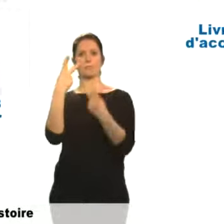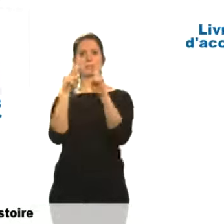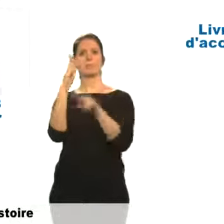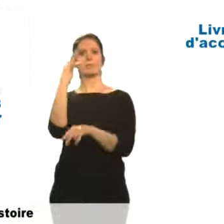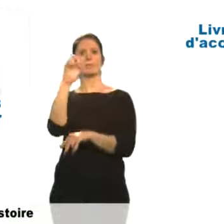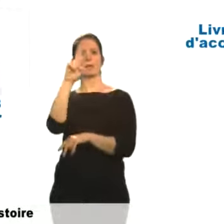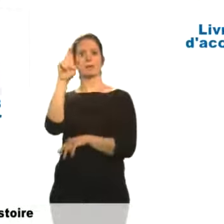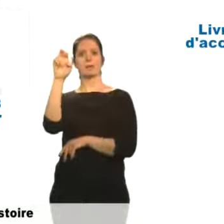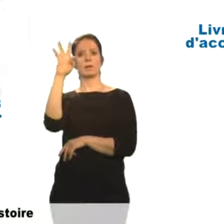1990.